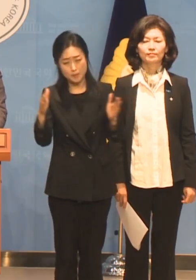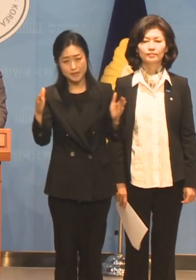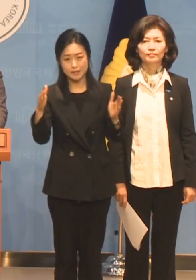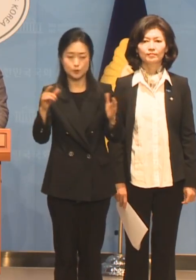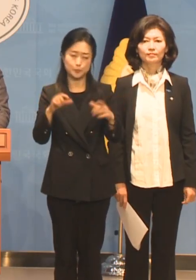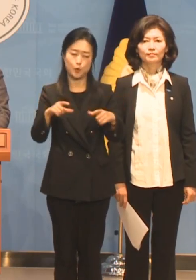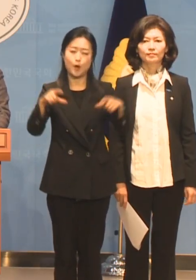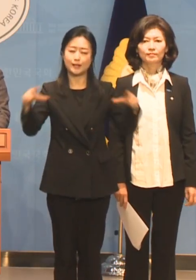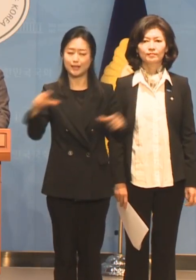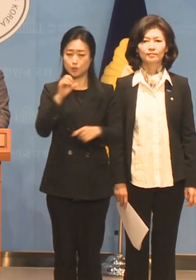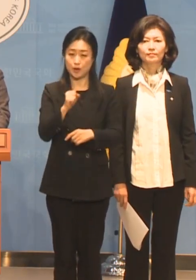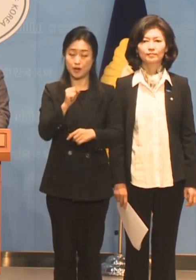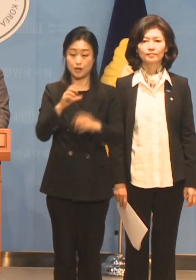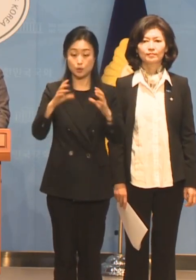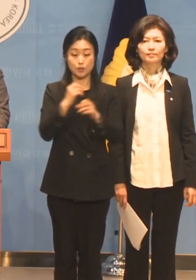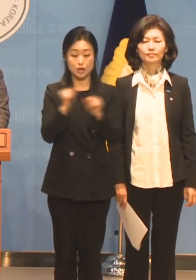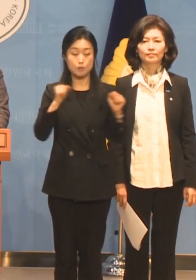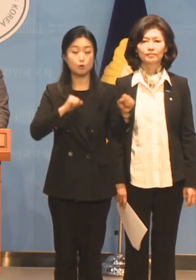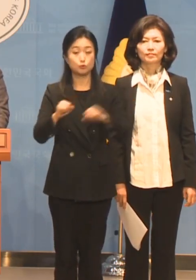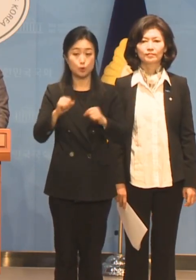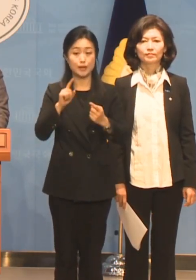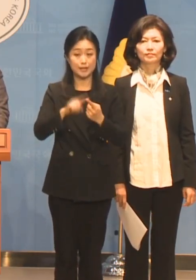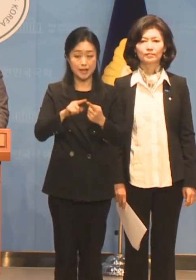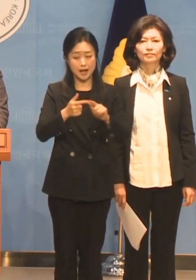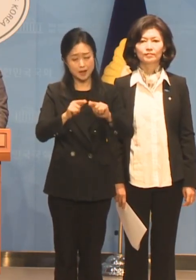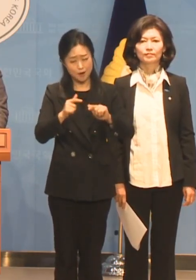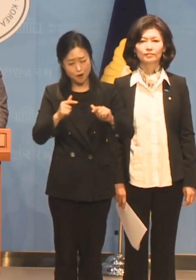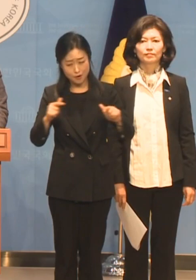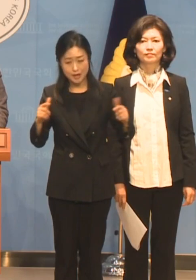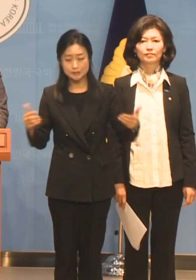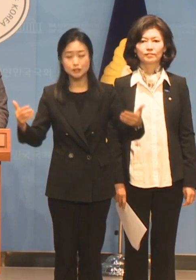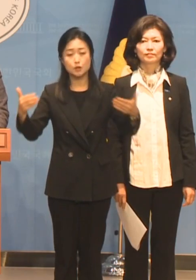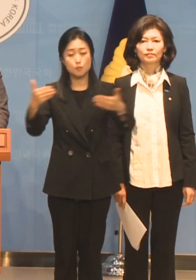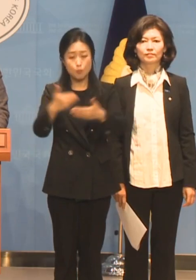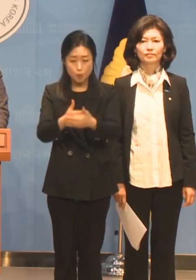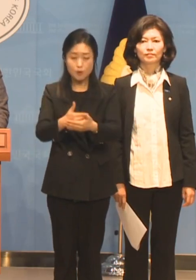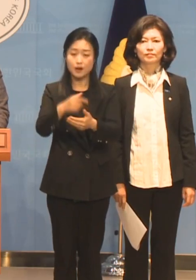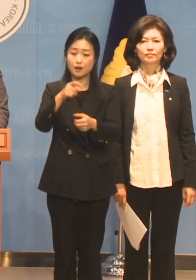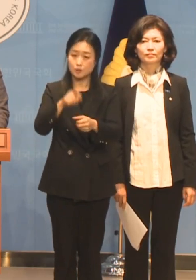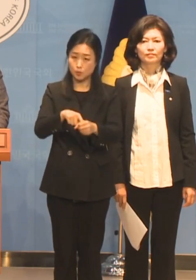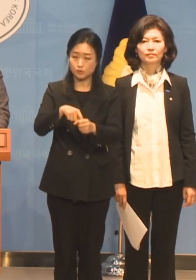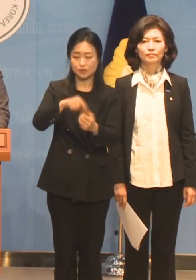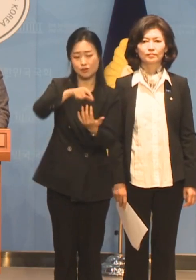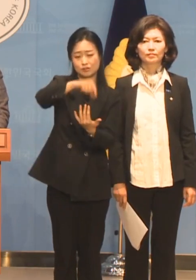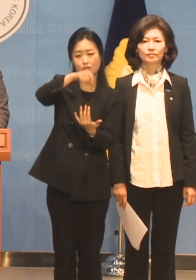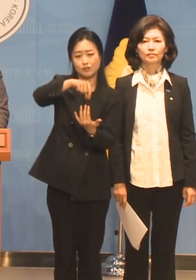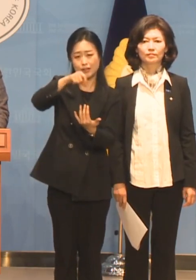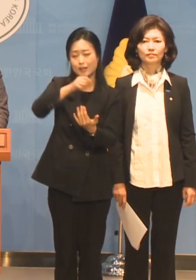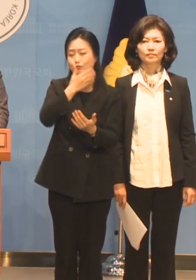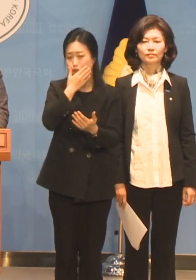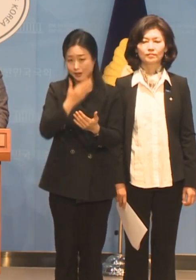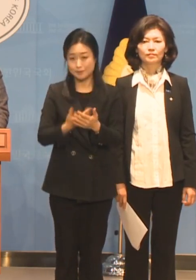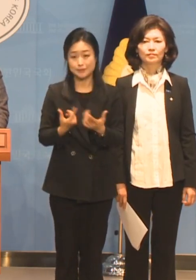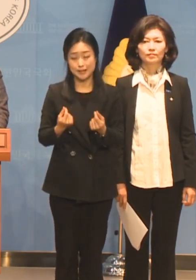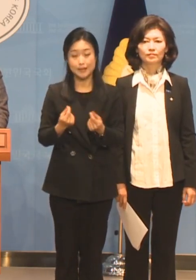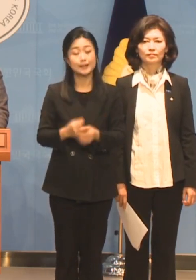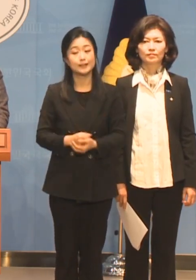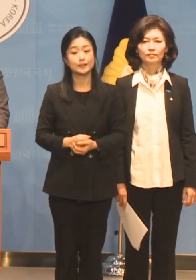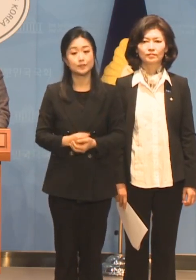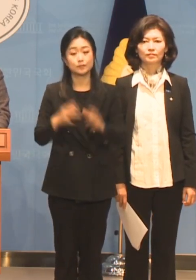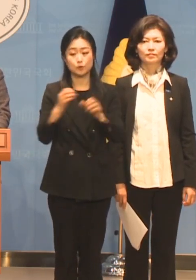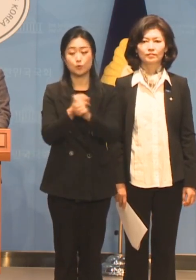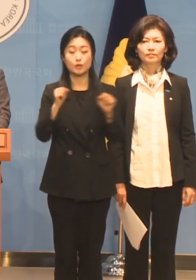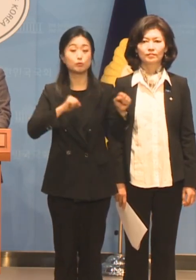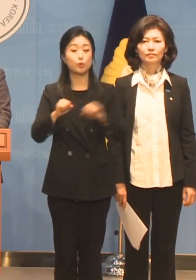확대하여 독립운동의 다층적이고 포괄적인 성격을 반영할 필요가 있습니다.